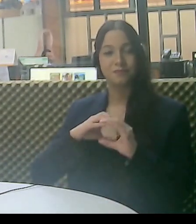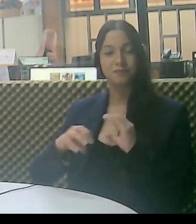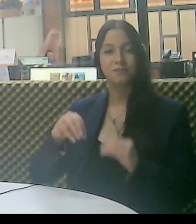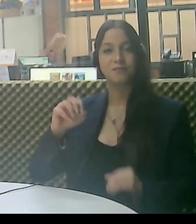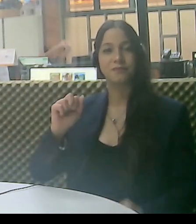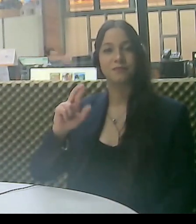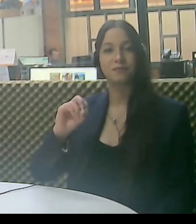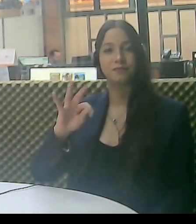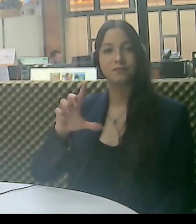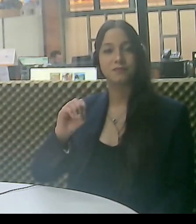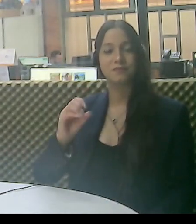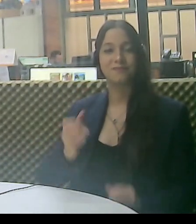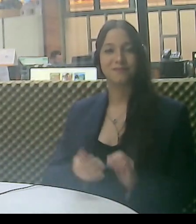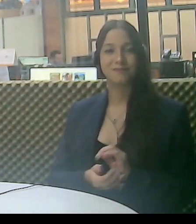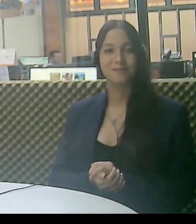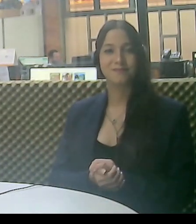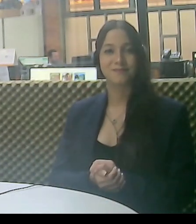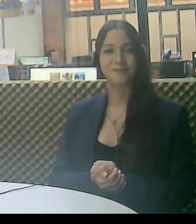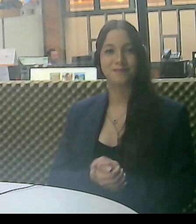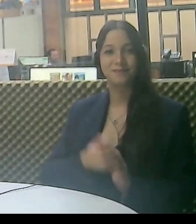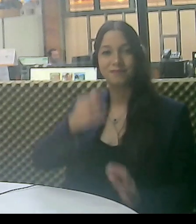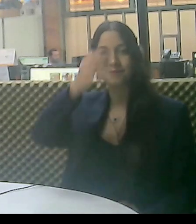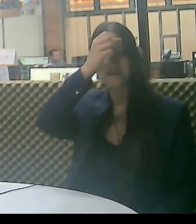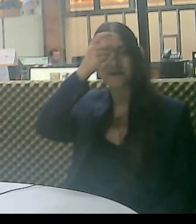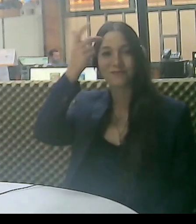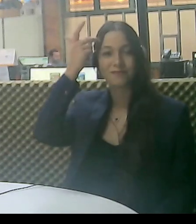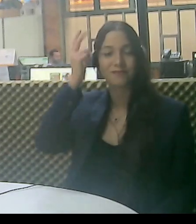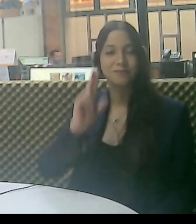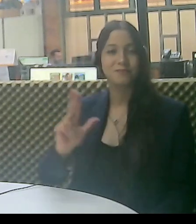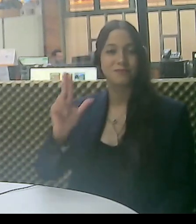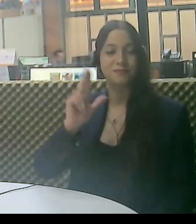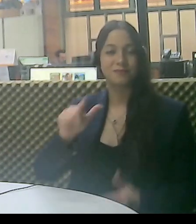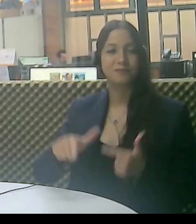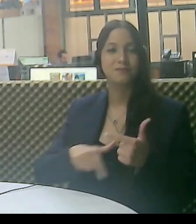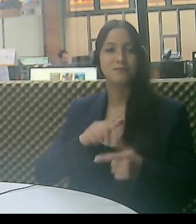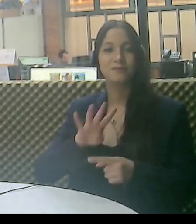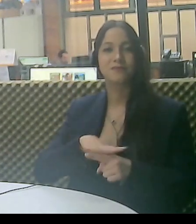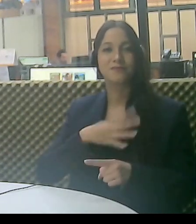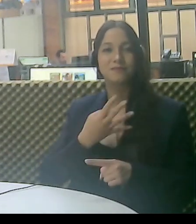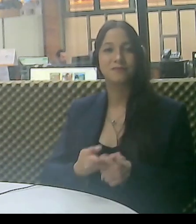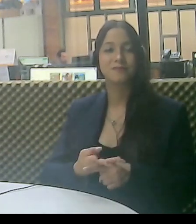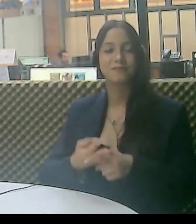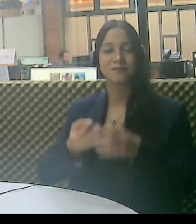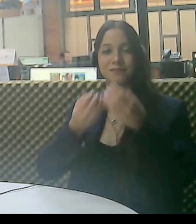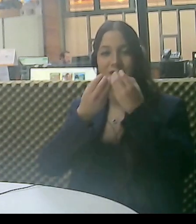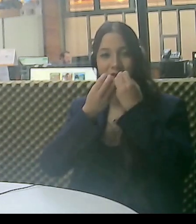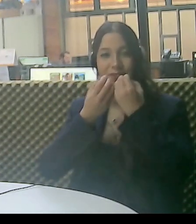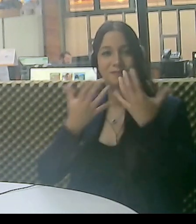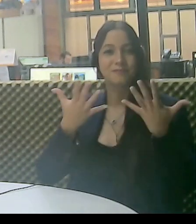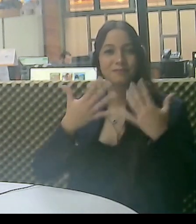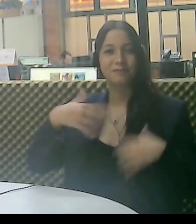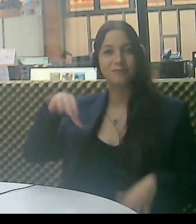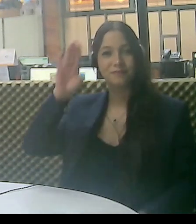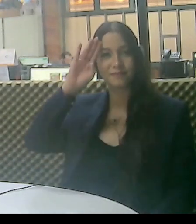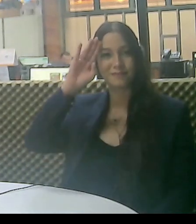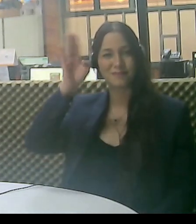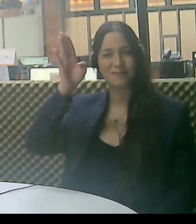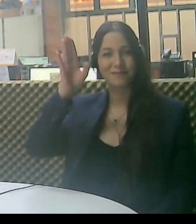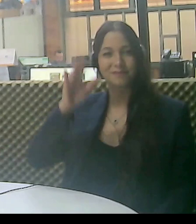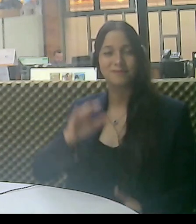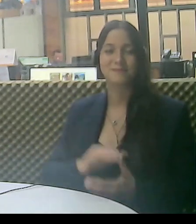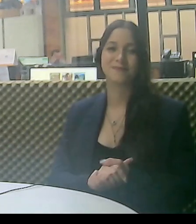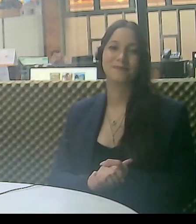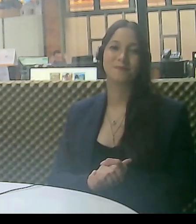e Comunicação, Marco Túlio de Castro Kalimann. Prefeitura de Uberlândia. Fazer mais, fazer bem. Até